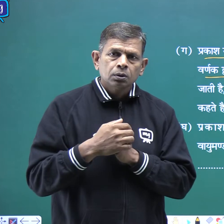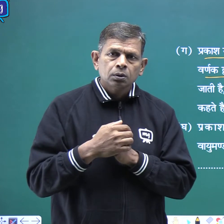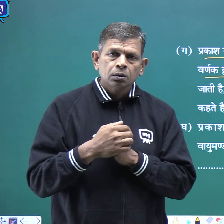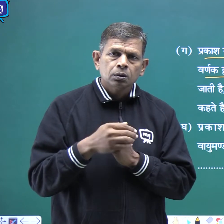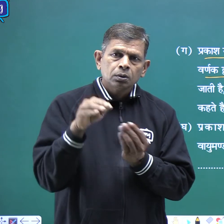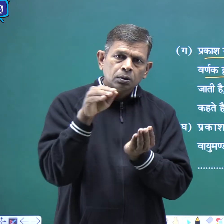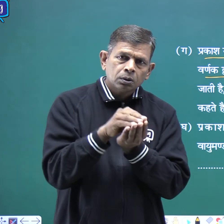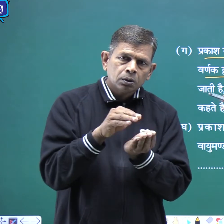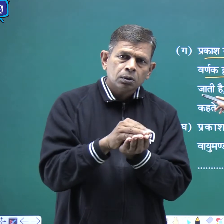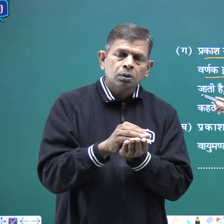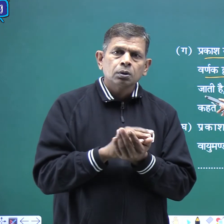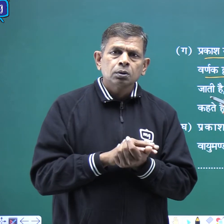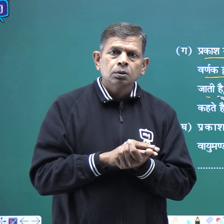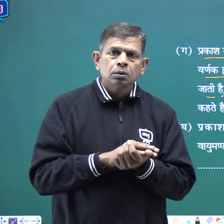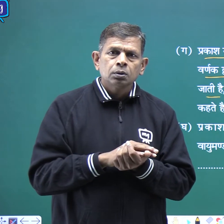संग्रहित की जाती है